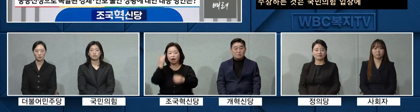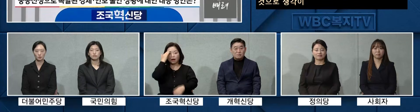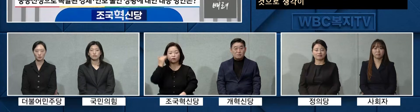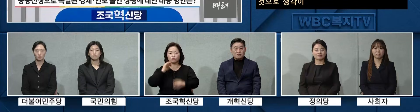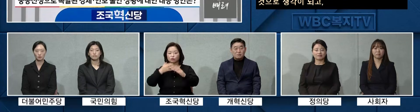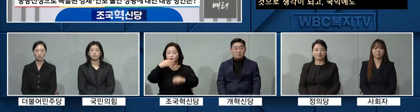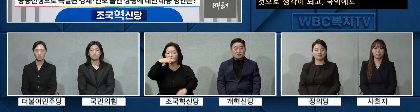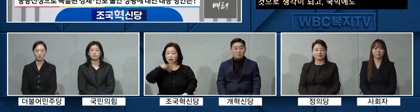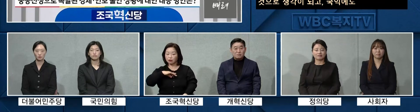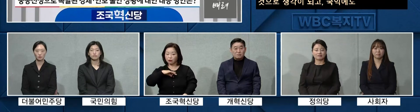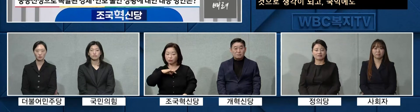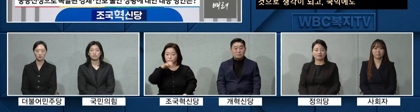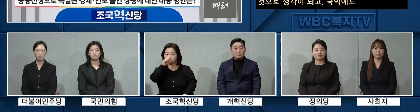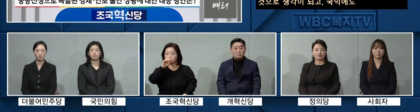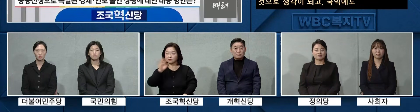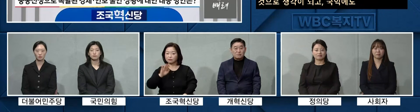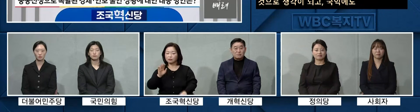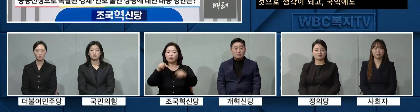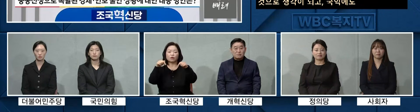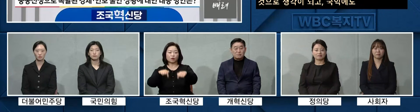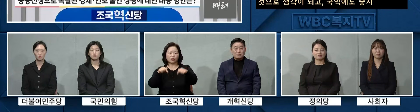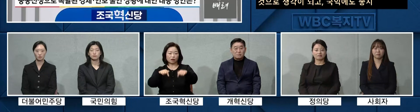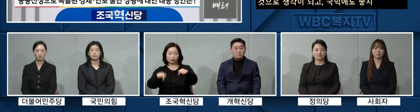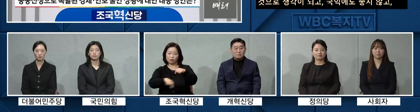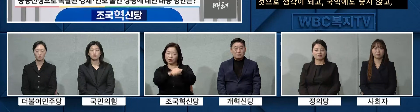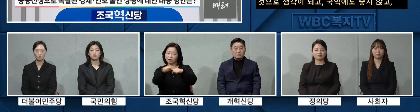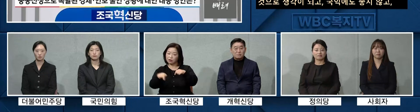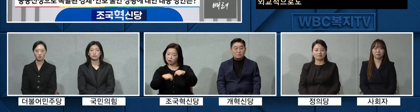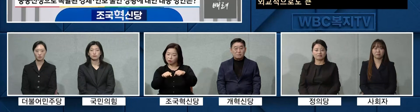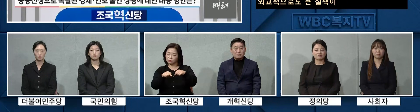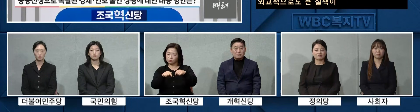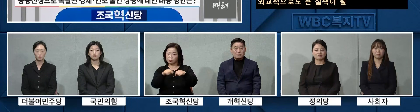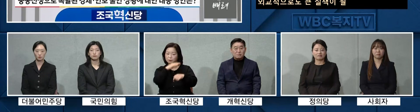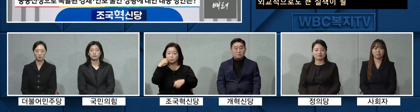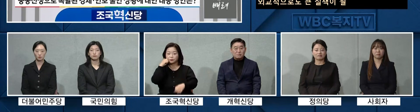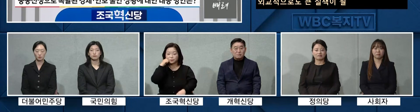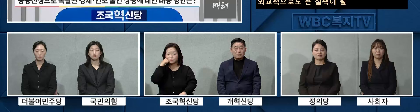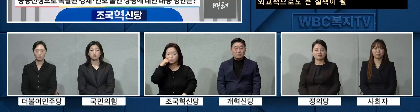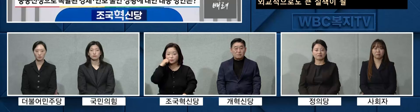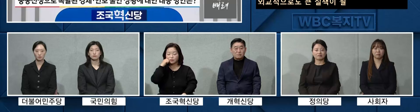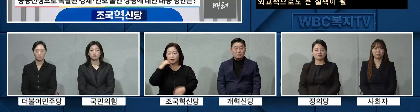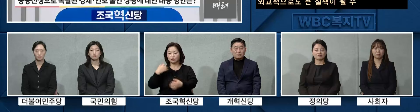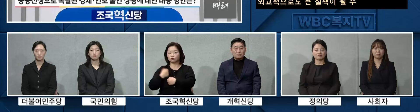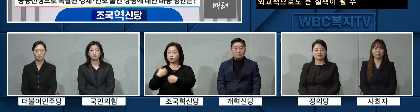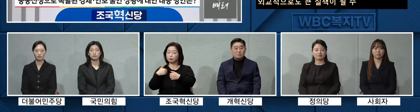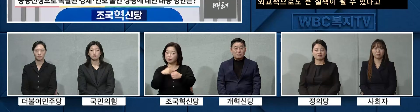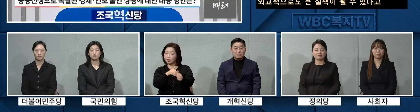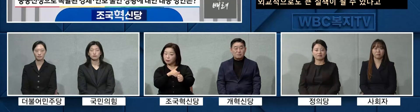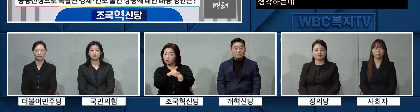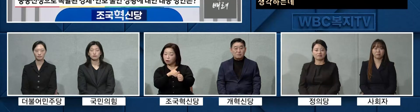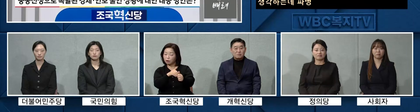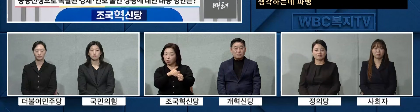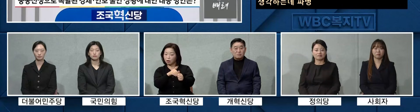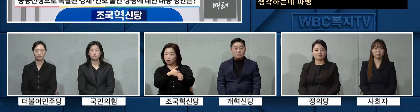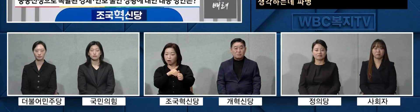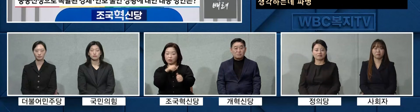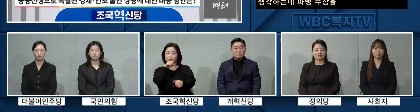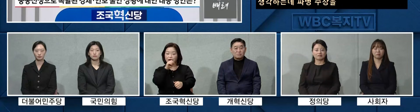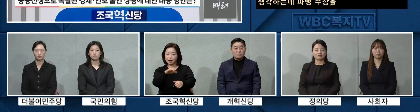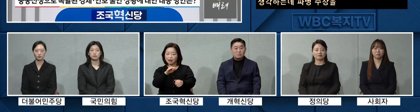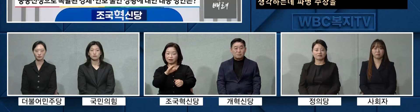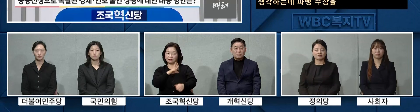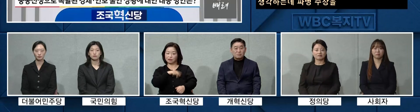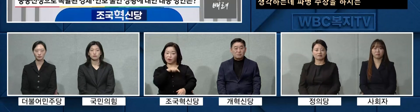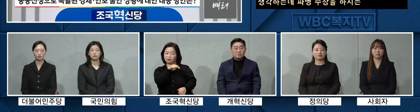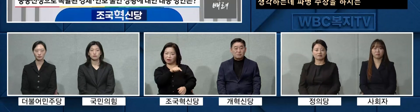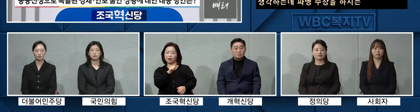국익에도 좋지 않고 외교적으로도 큰 실책이 될 수 있다고 생각하는데 그 파병 주장을 하시는 의원님들께 좀 발언